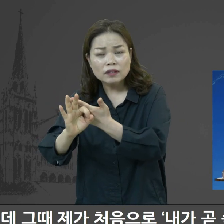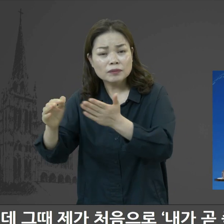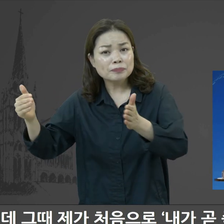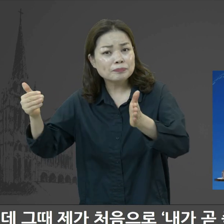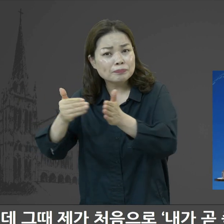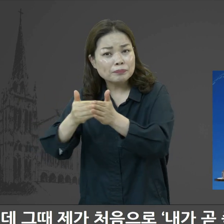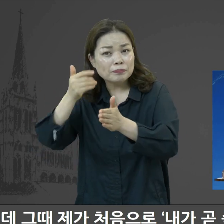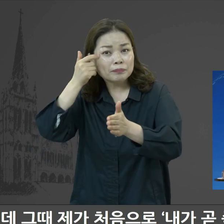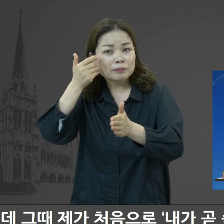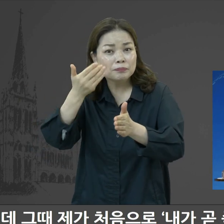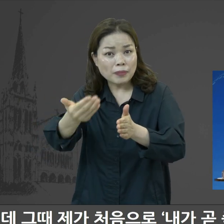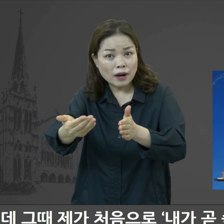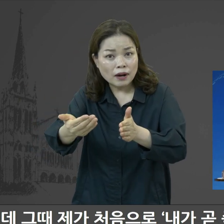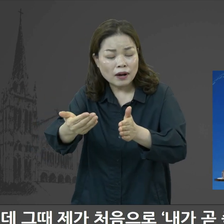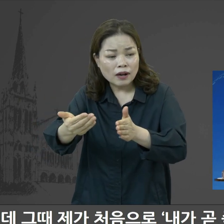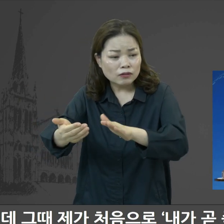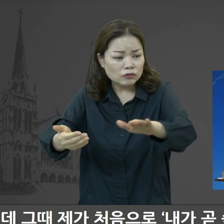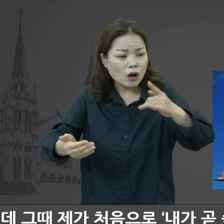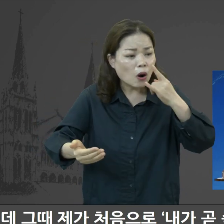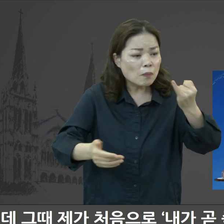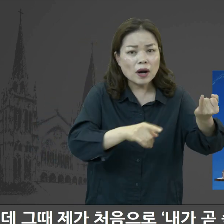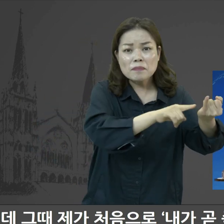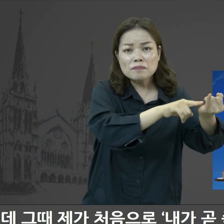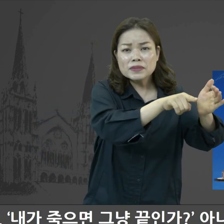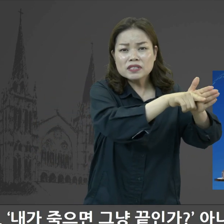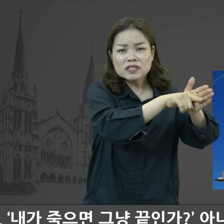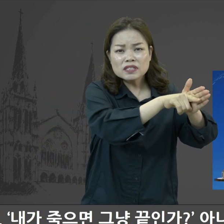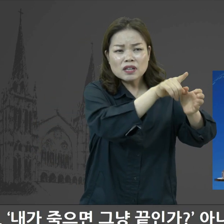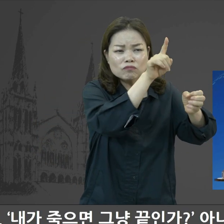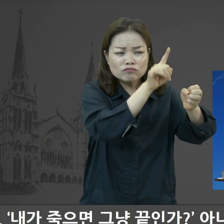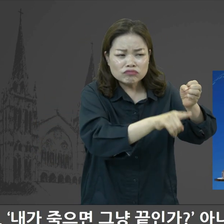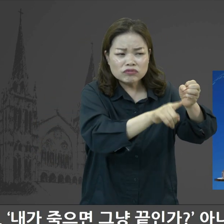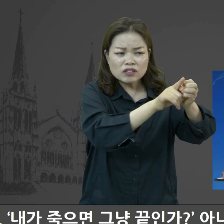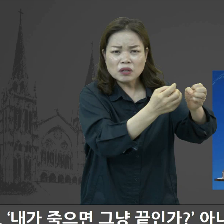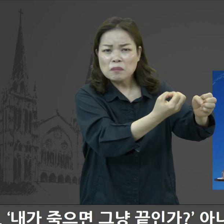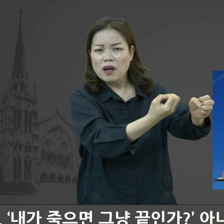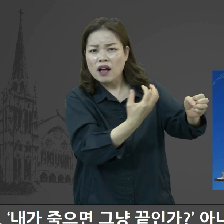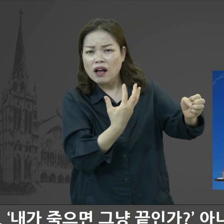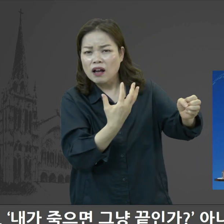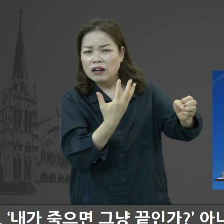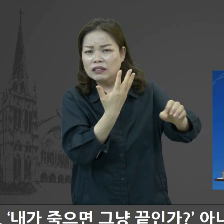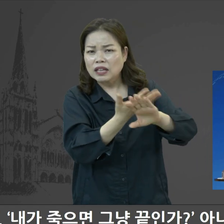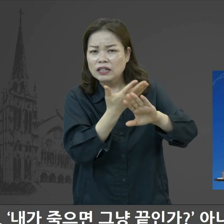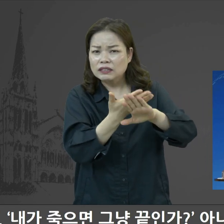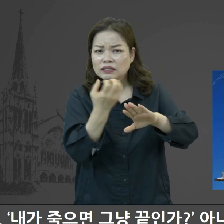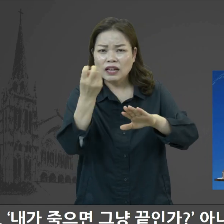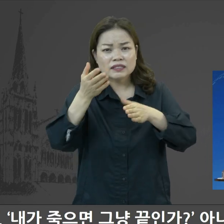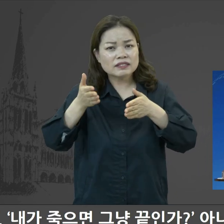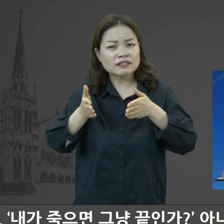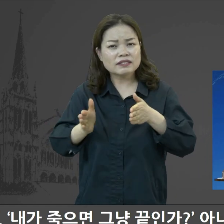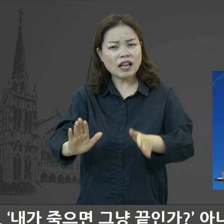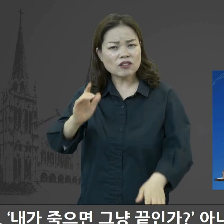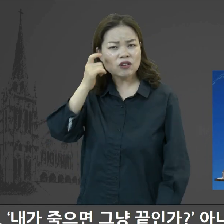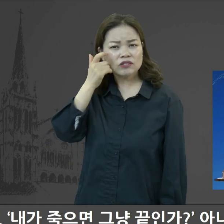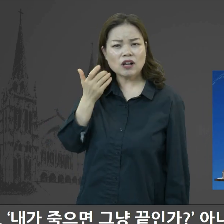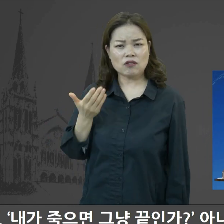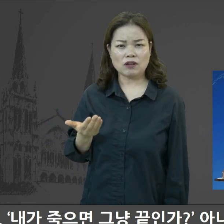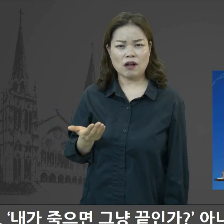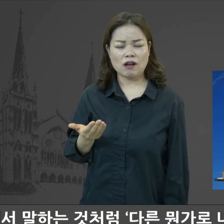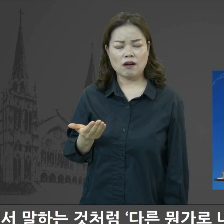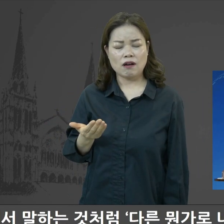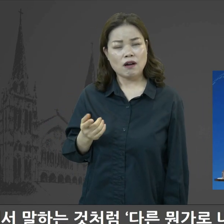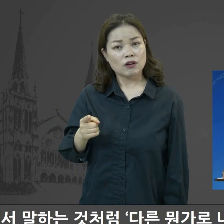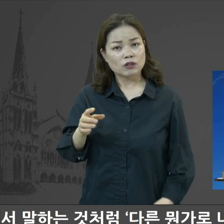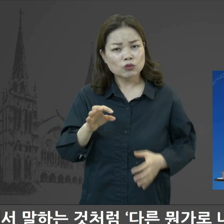끝인가? 아니면 우리 엄마가 믿는 그런 불교에서 말하는 것처럼 다른 뭔가로 내가 다시 태어나나? 그런